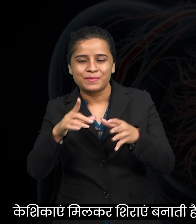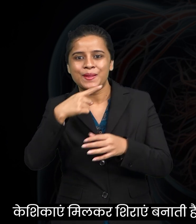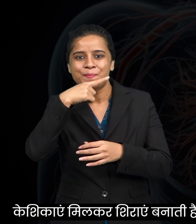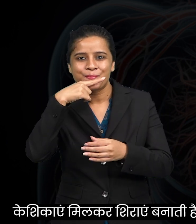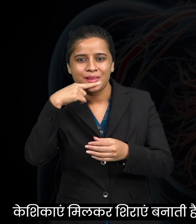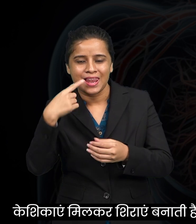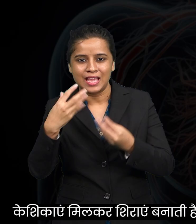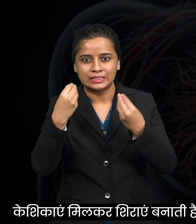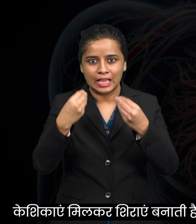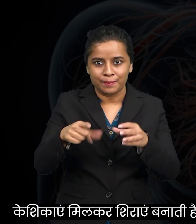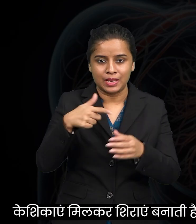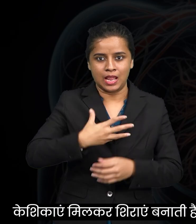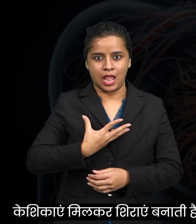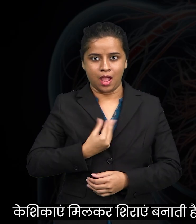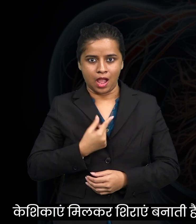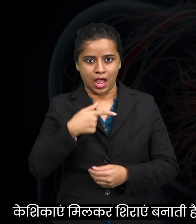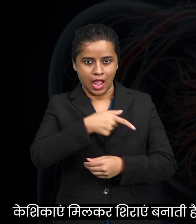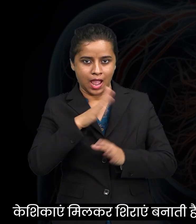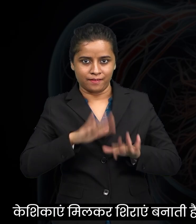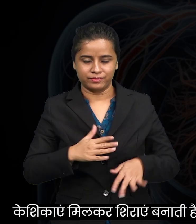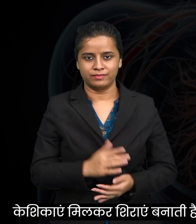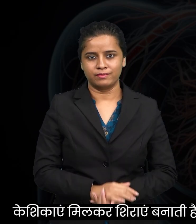से पहुंचाती है।